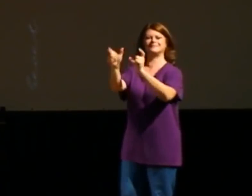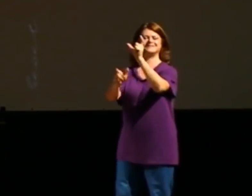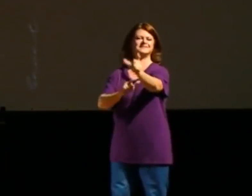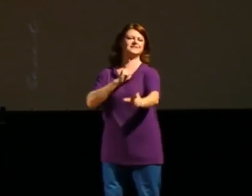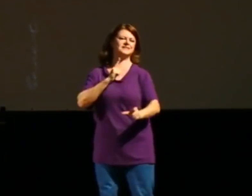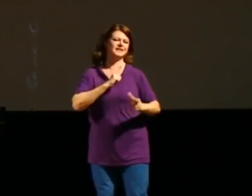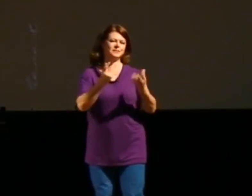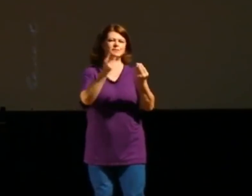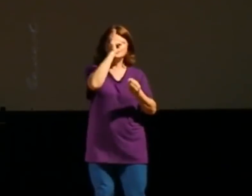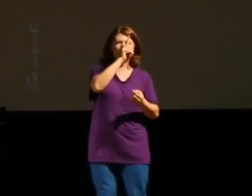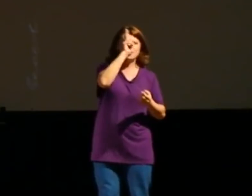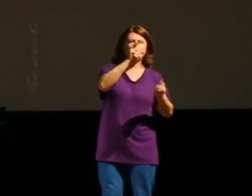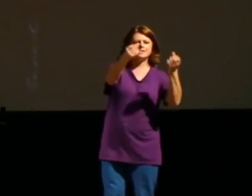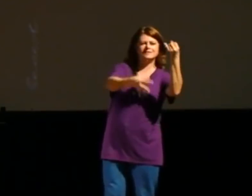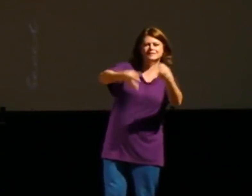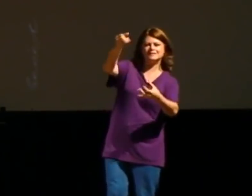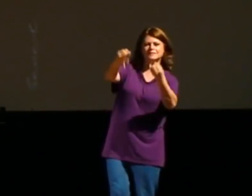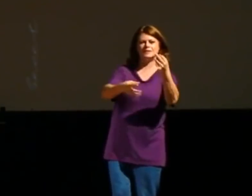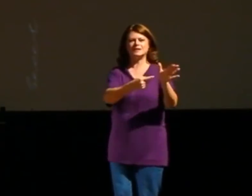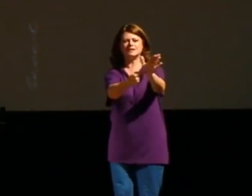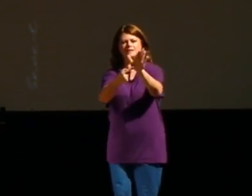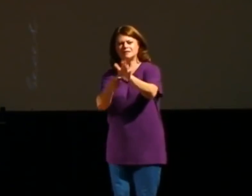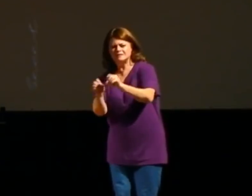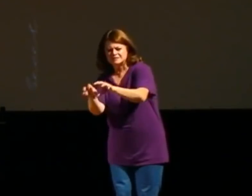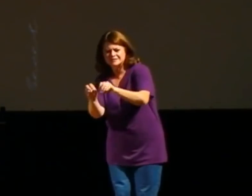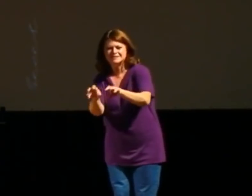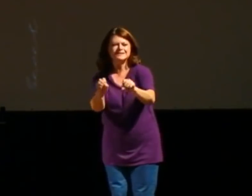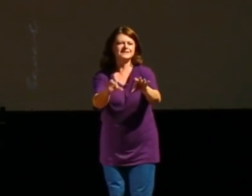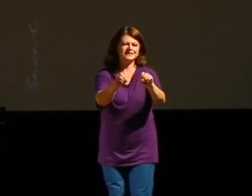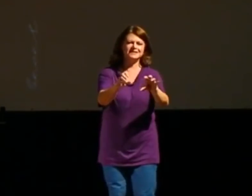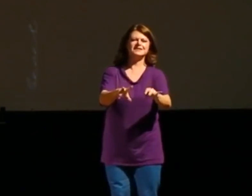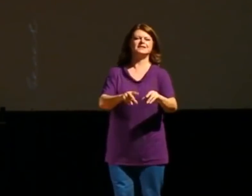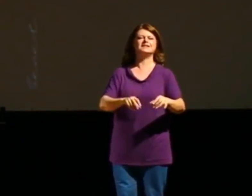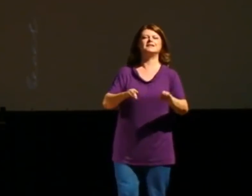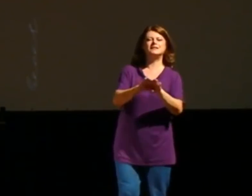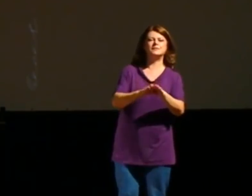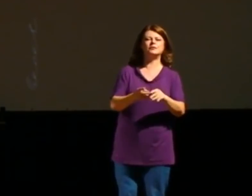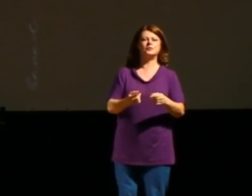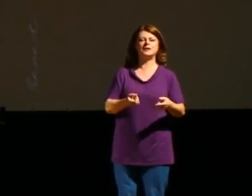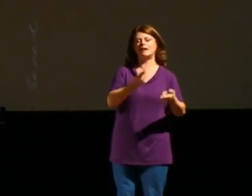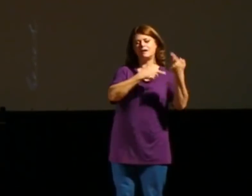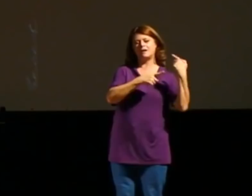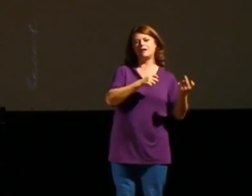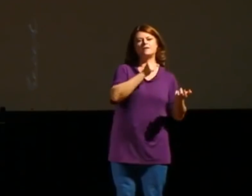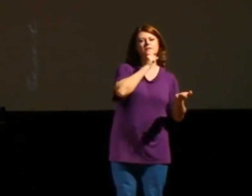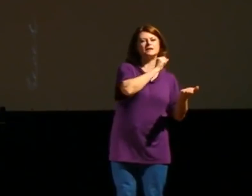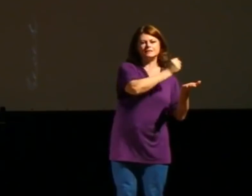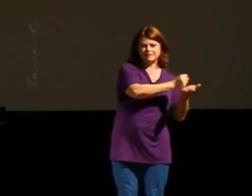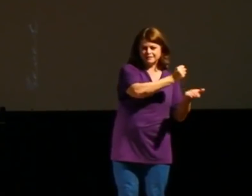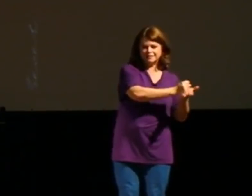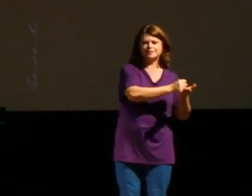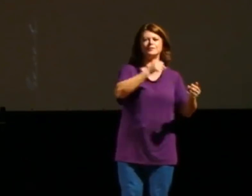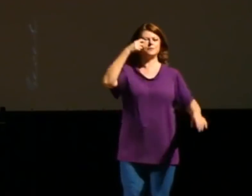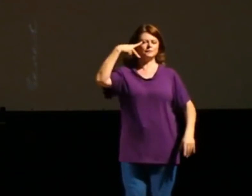e Jesus fala sem parar, e ele faz referência ao Antigo Testamento, ele fala: bem profetizou a respeito de vós